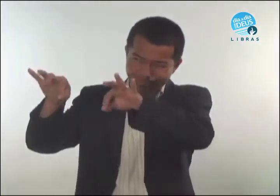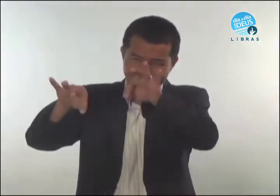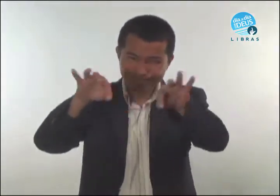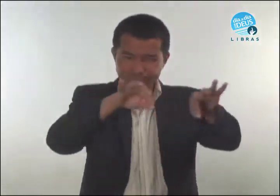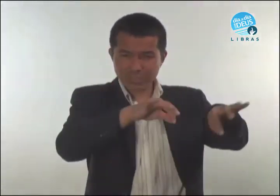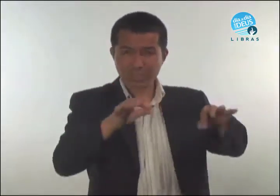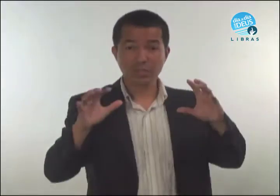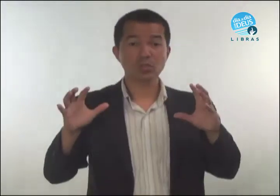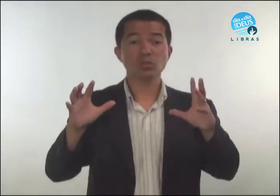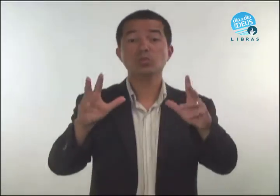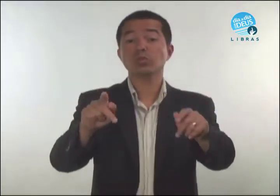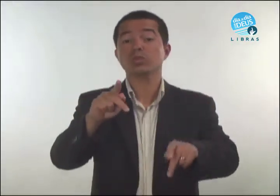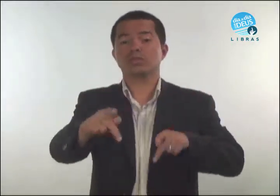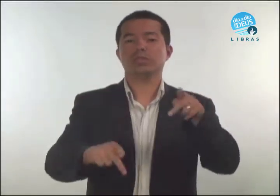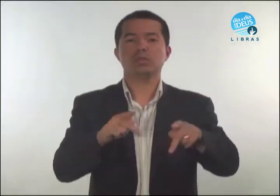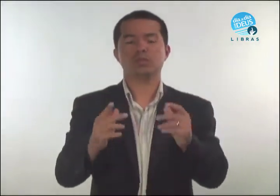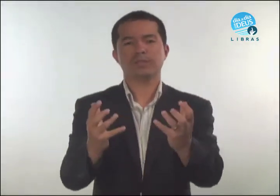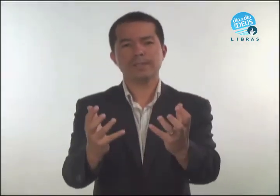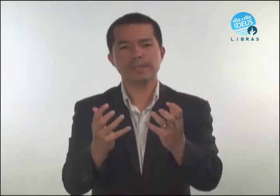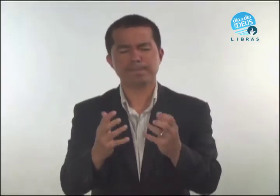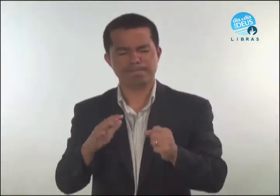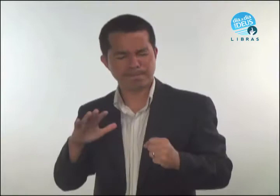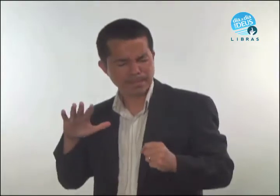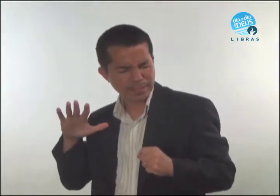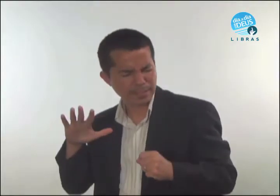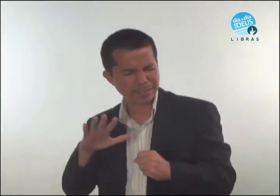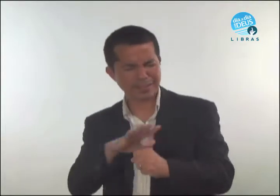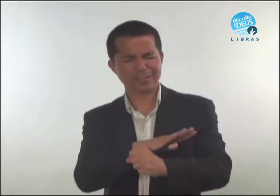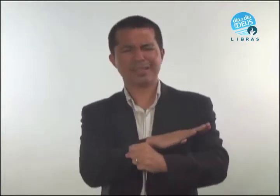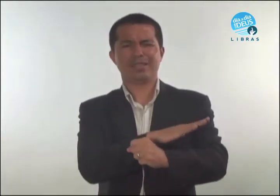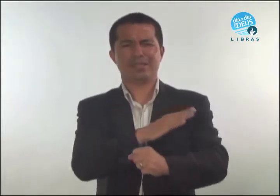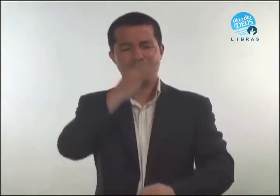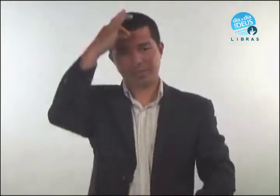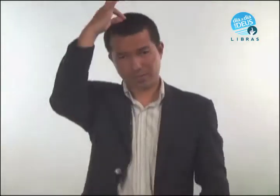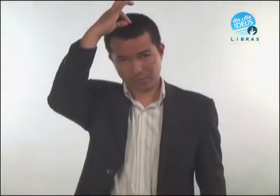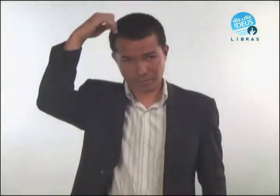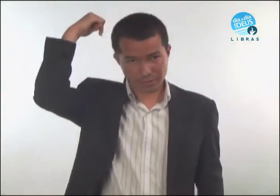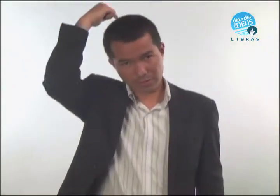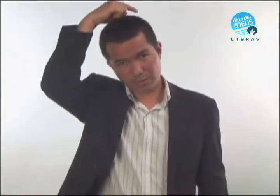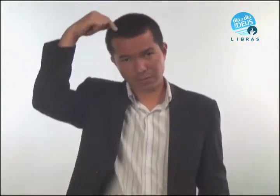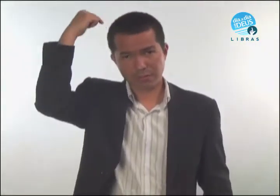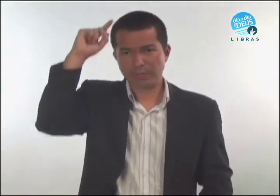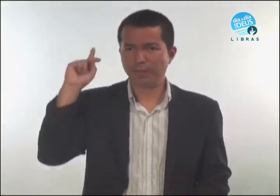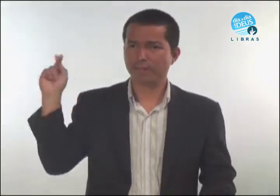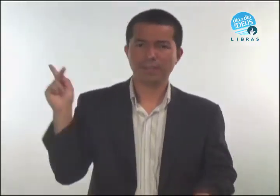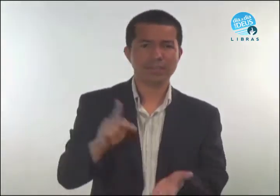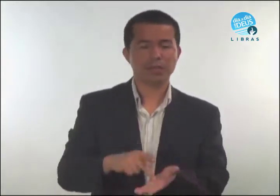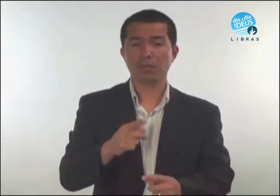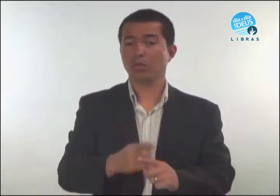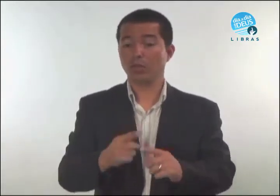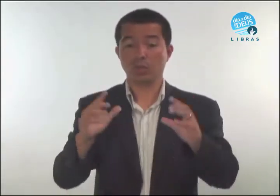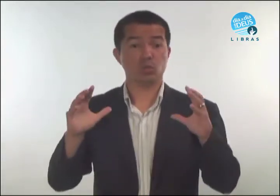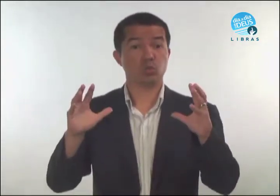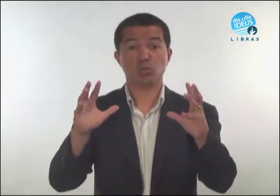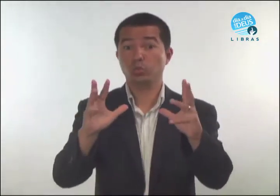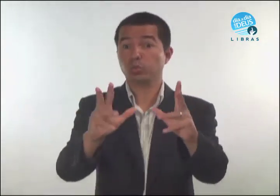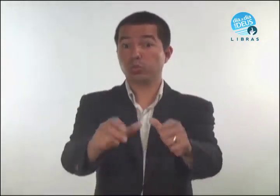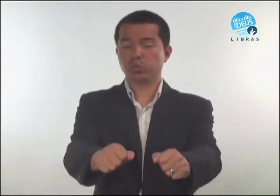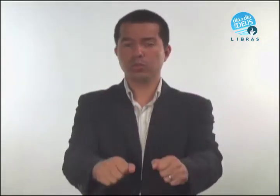toda a comunidade a buscar um enchimento do Espírito, que levava